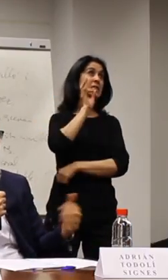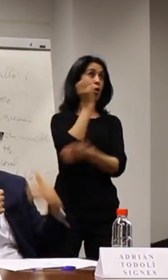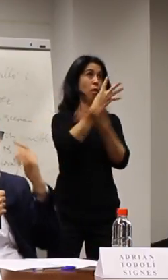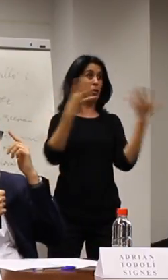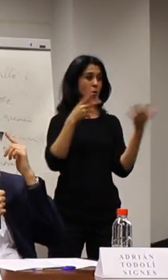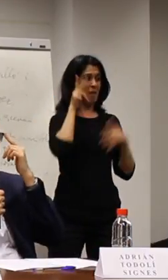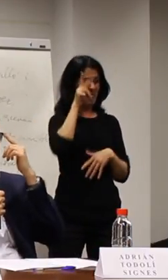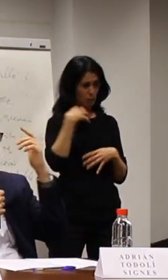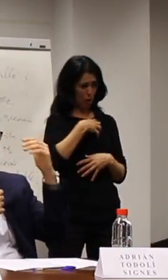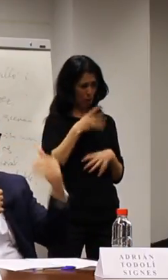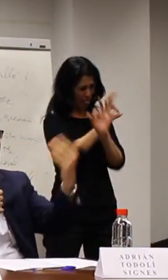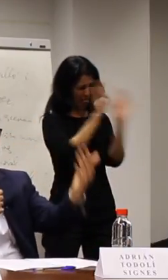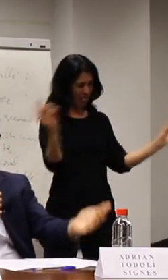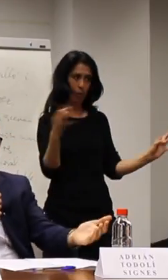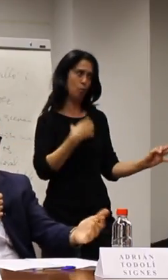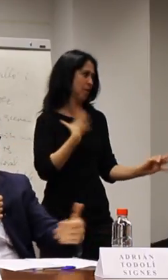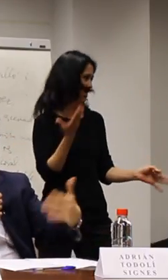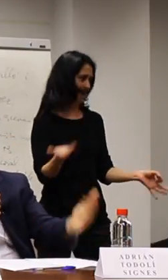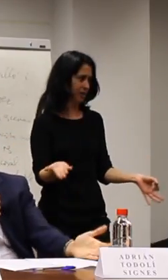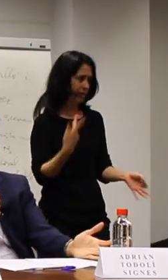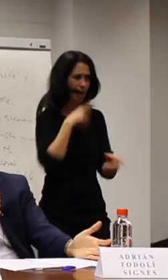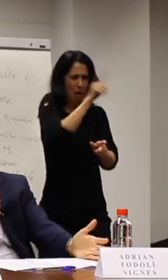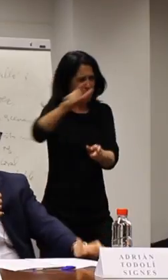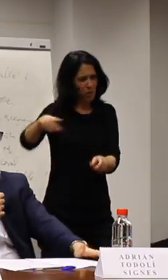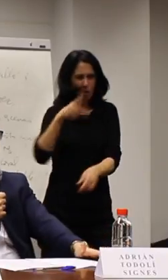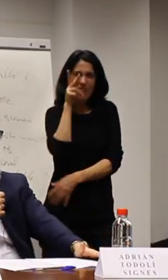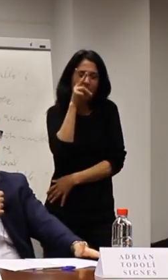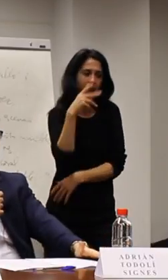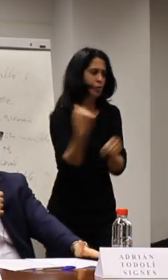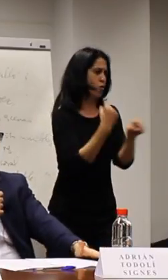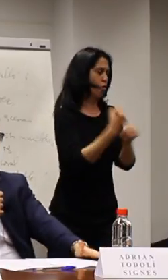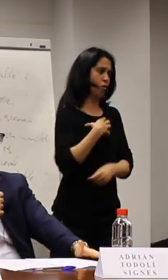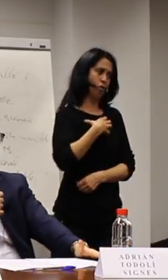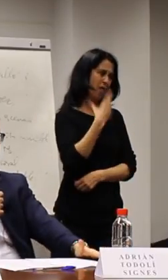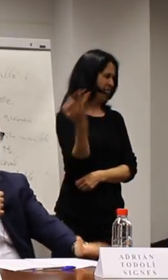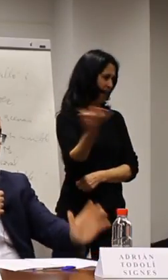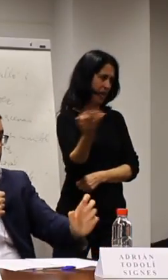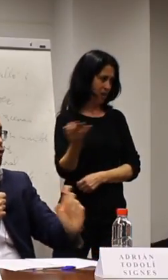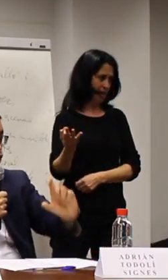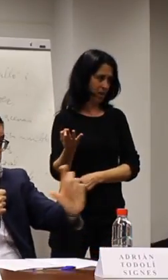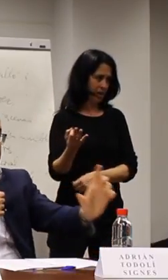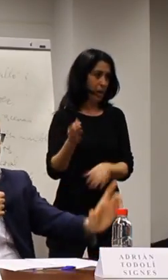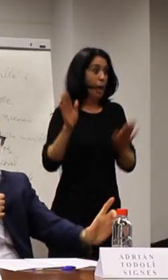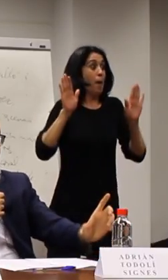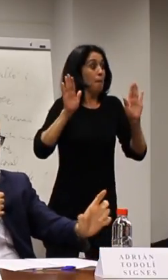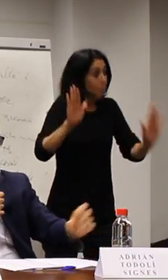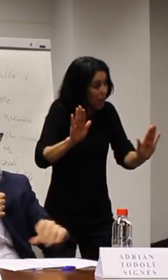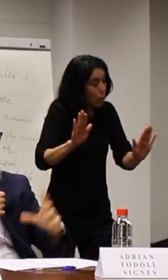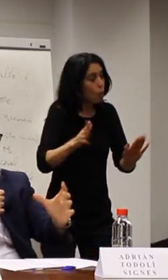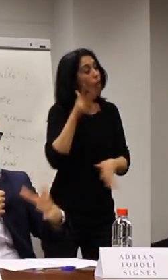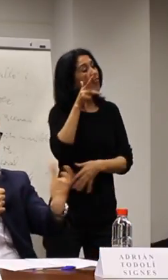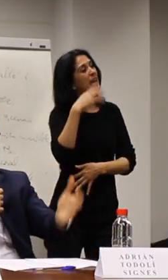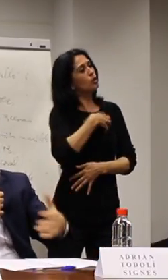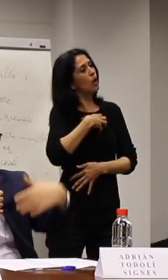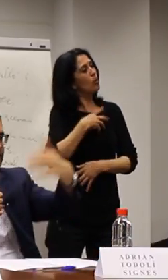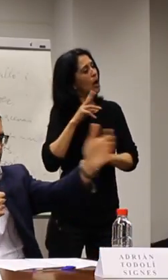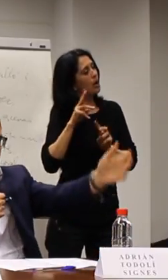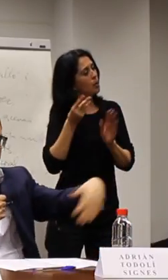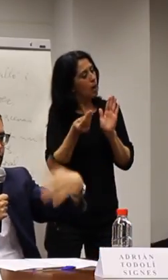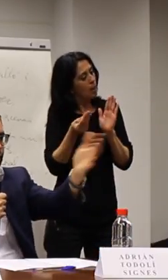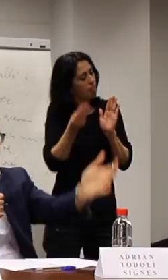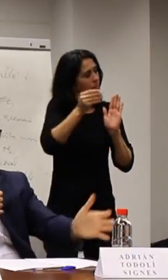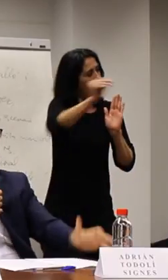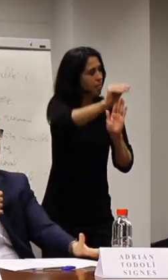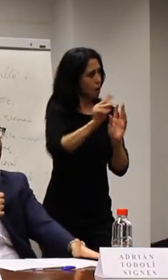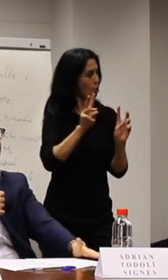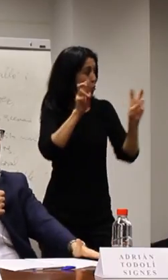derechos laborales. Yo creo que estas personas tienen derecho a tener derechos laborales, pero con sus especialidades. Y yo creo que esas especialidades que luego